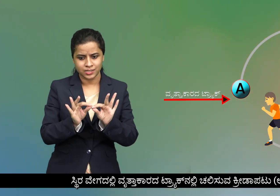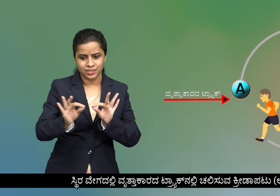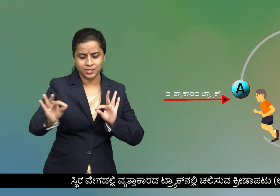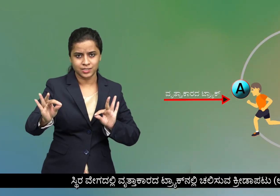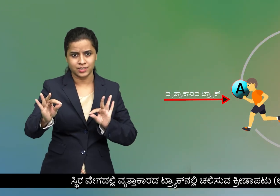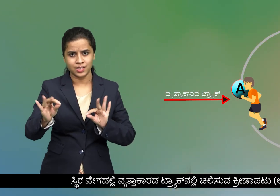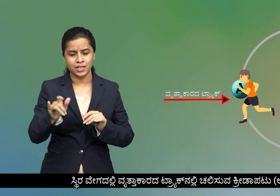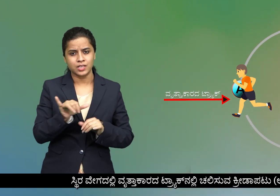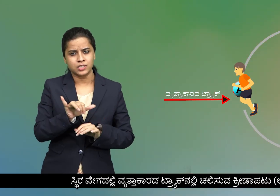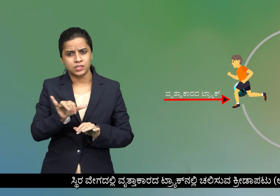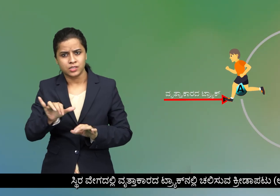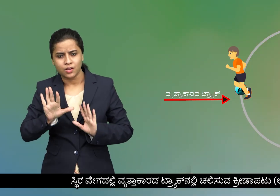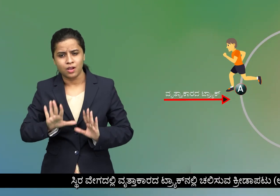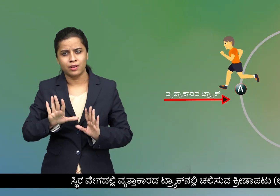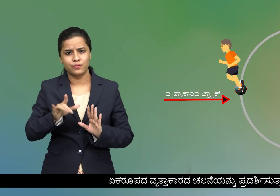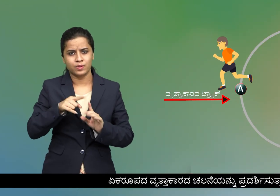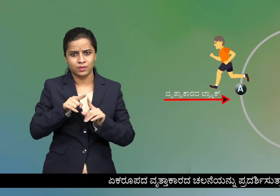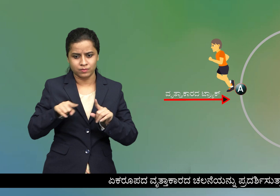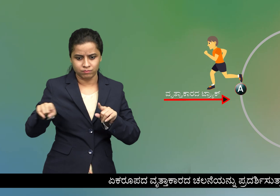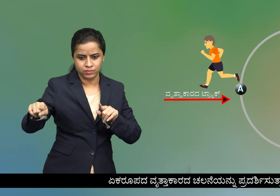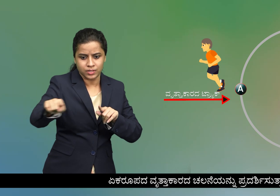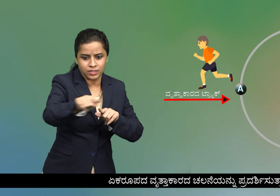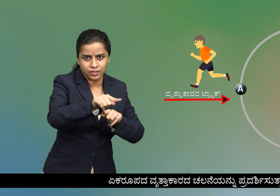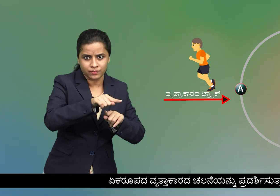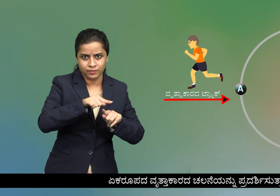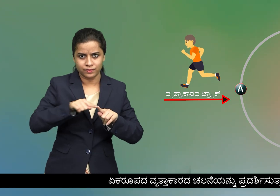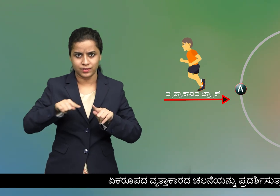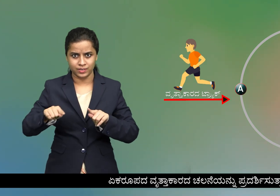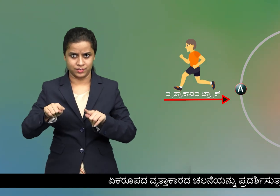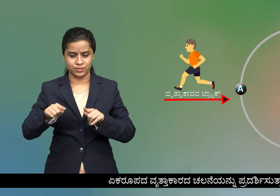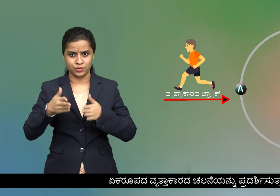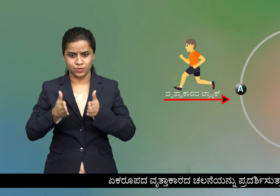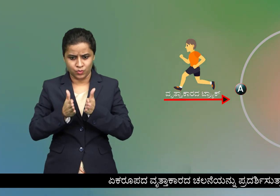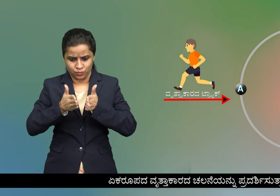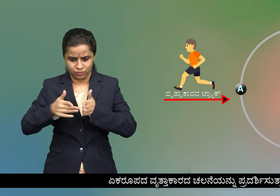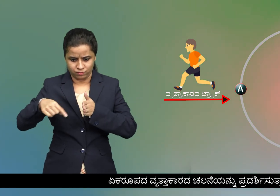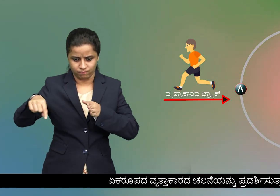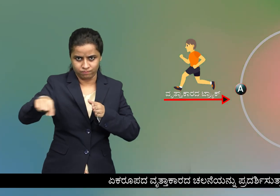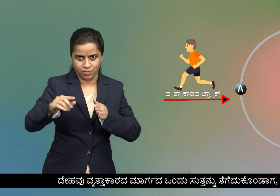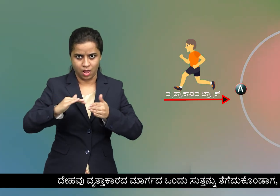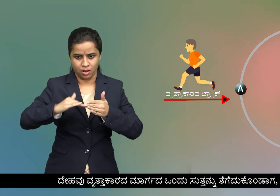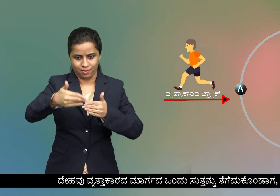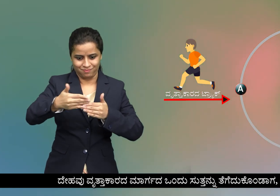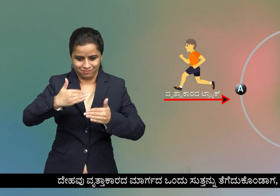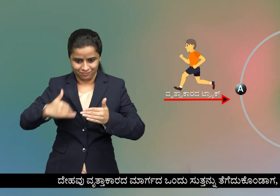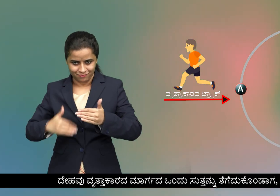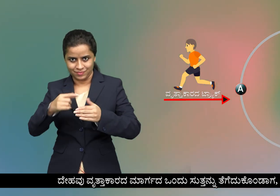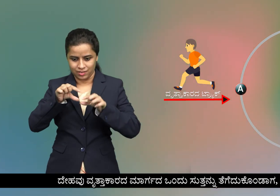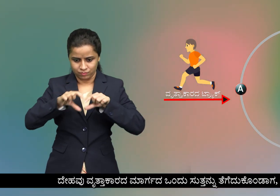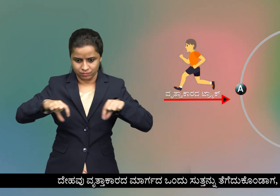ವೃತ್ತಾಕಾರದ ಟ್ರ್ಯಾಕ್ನಲ್ಲಿ ಚಲಿಸುವ ಕ್ರೀಡಾಪಟು ಏಕರೂಪದ ವೃತ್ತಾಕಾರದ ಚಲನೆಯನ್ನ ಪ್ರದರ್ಶಿಸುತ್ತಾನೆ. ದೇಹವು ವೃತ್ತಾಕಾರದ